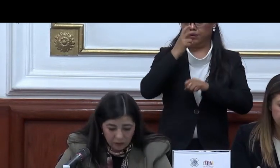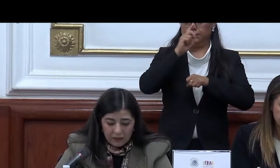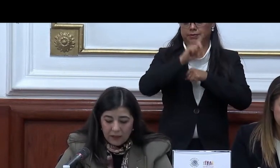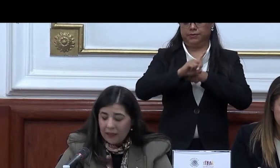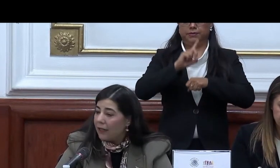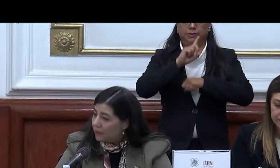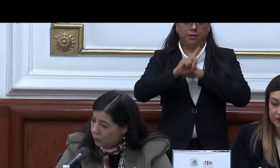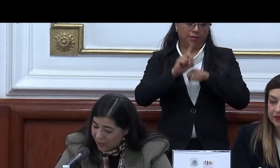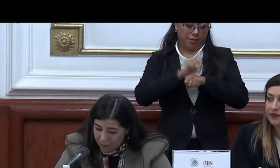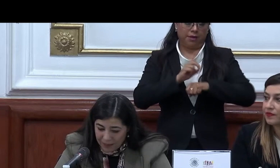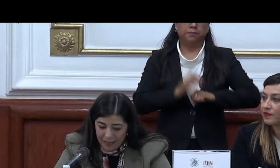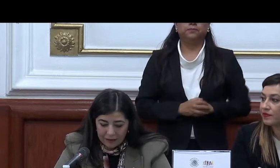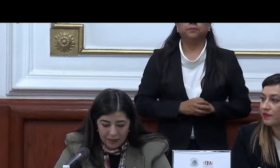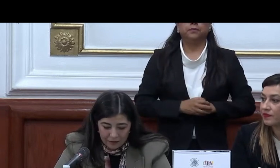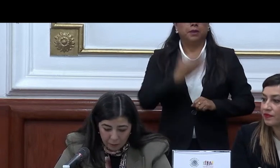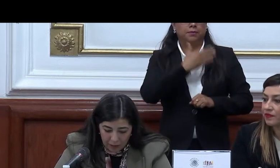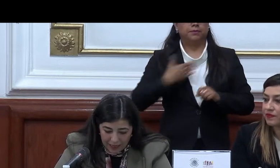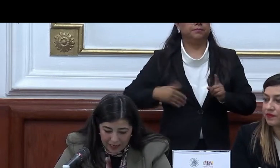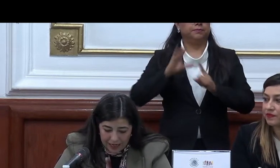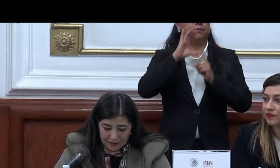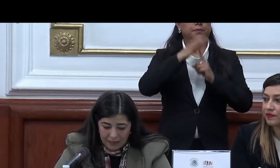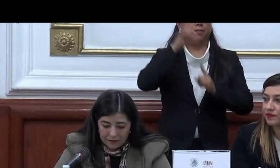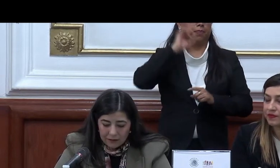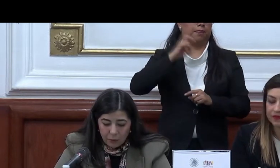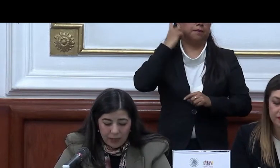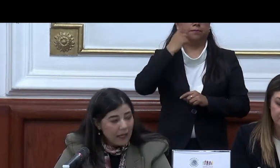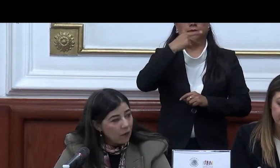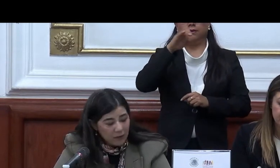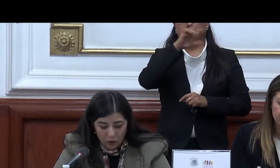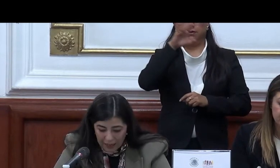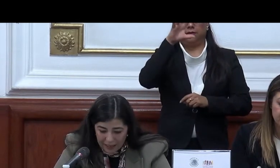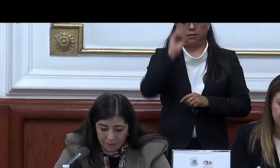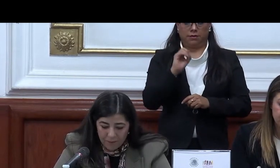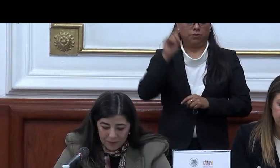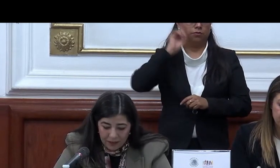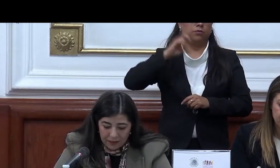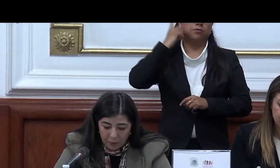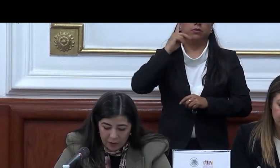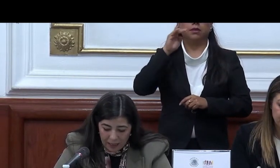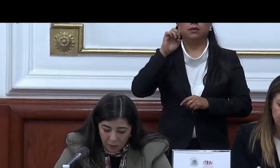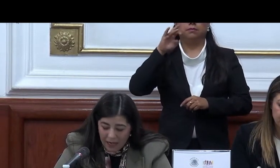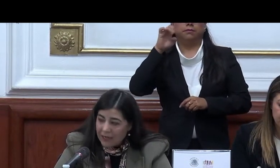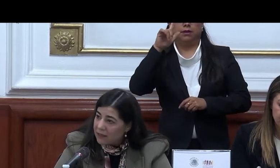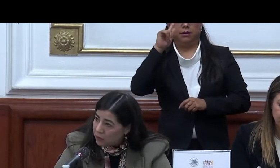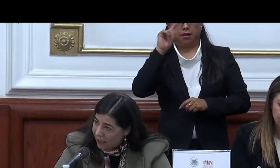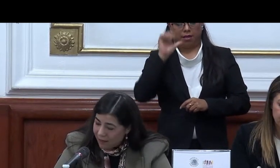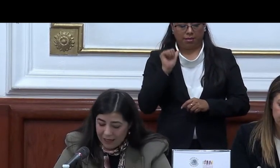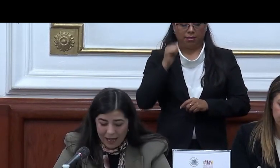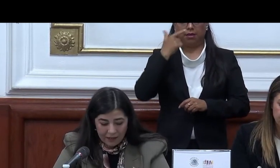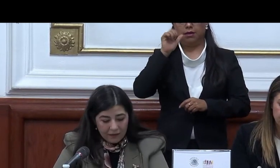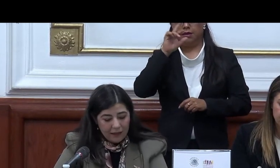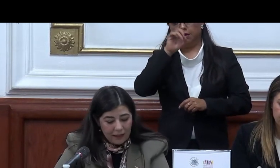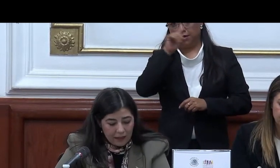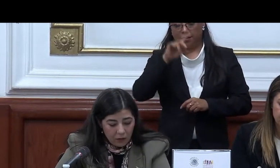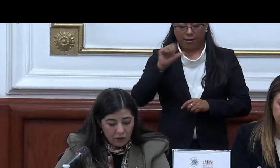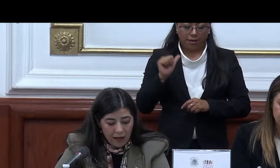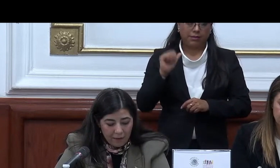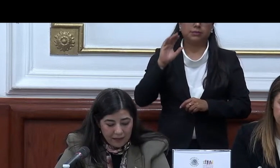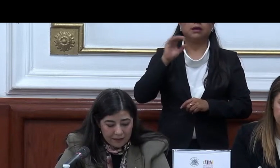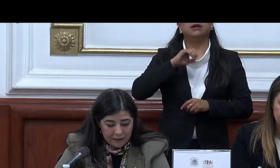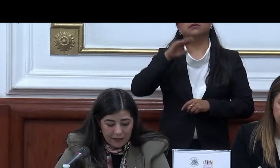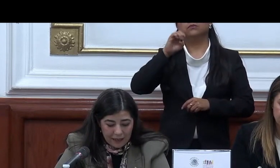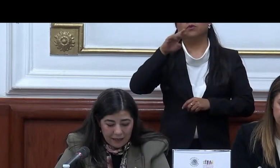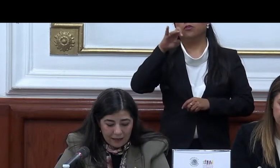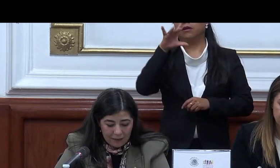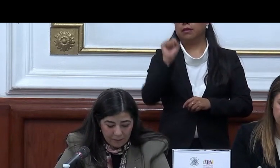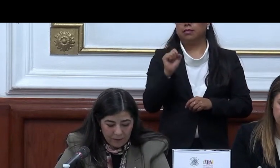Guerrero, diputada Peralta, diputada Garza, diputada Gómez Otegui, diputada Morales, diputada Barragán,